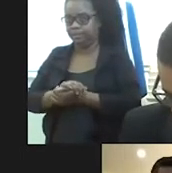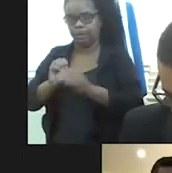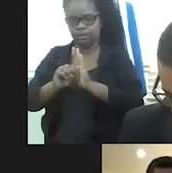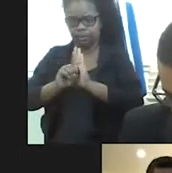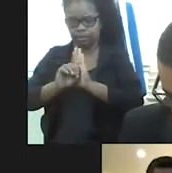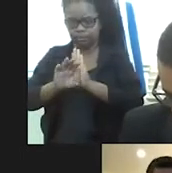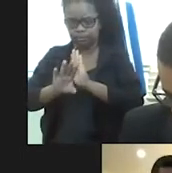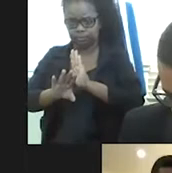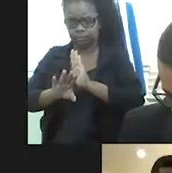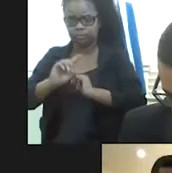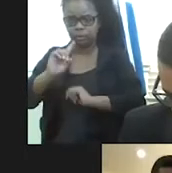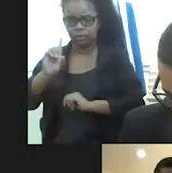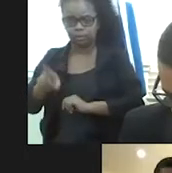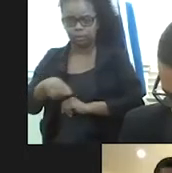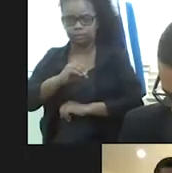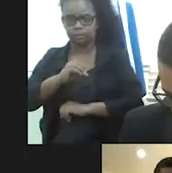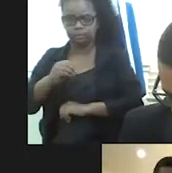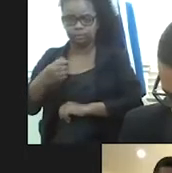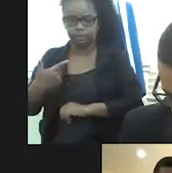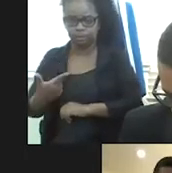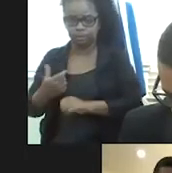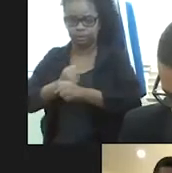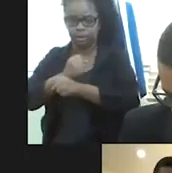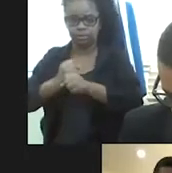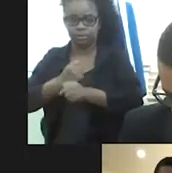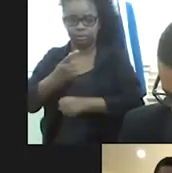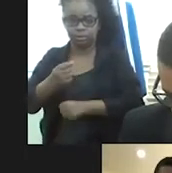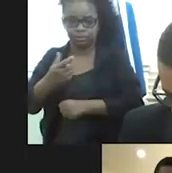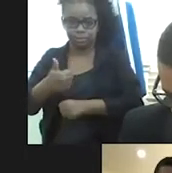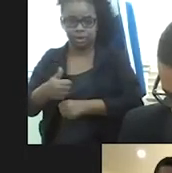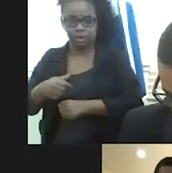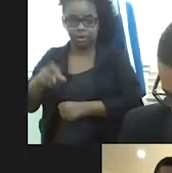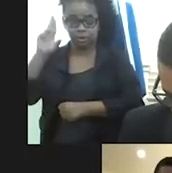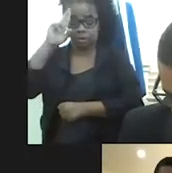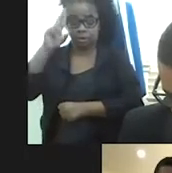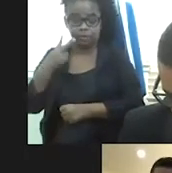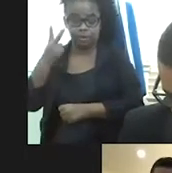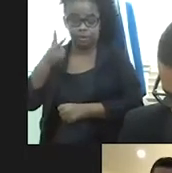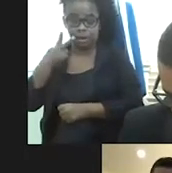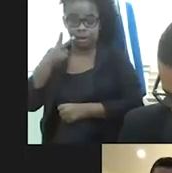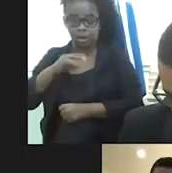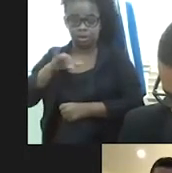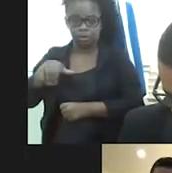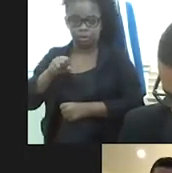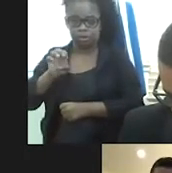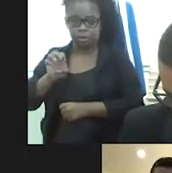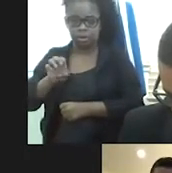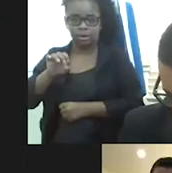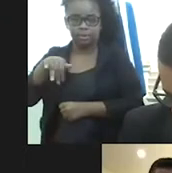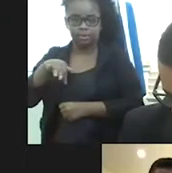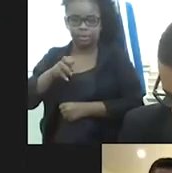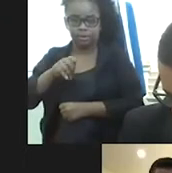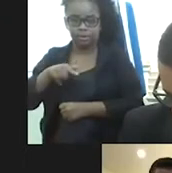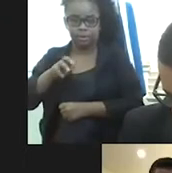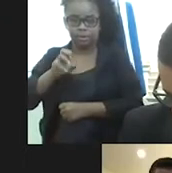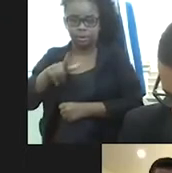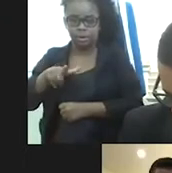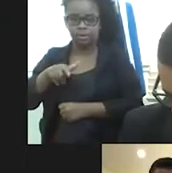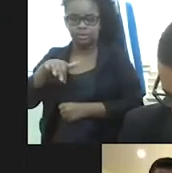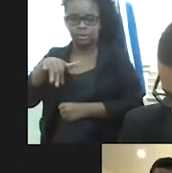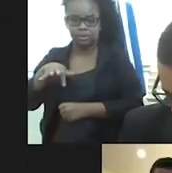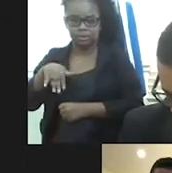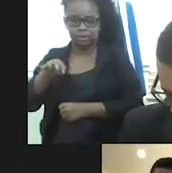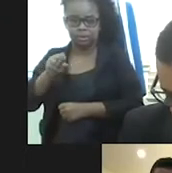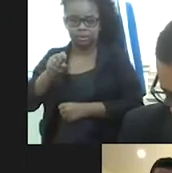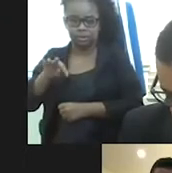Indicação do número 1002-2021, do excelentíssimo senhor vereador José Miguel de Mesquita Filho,